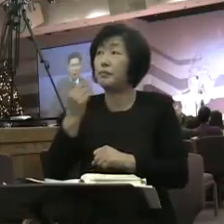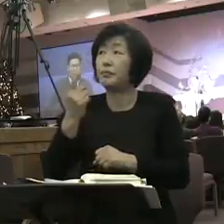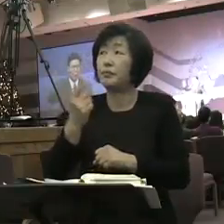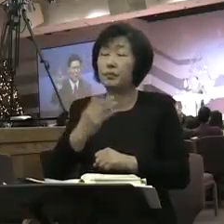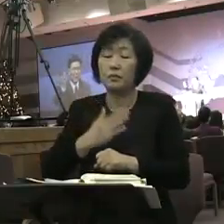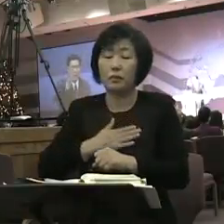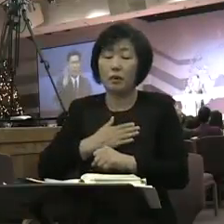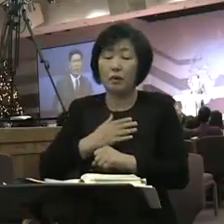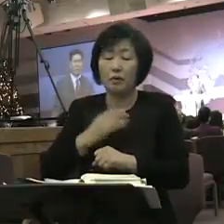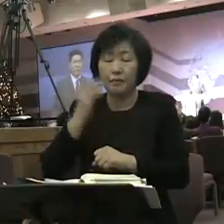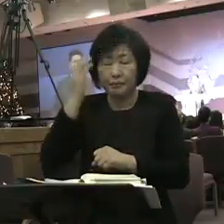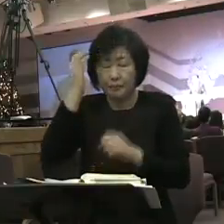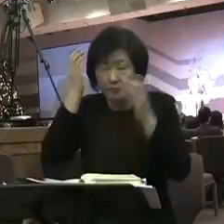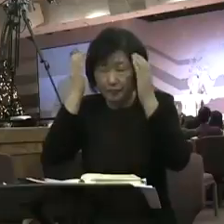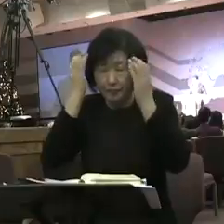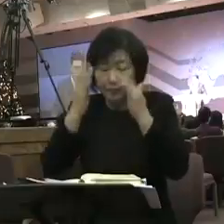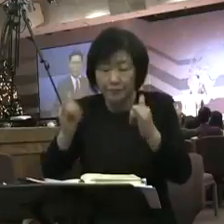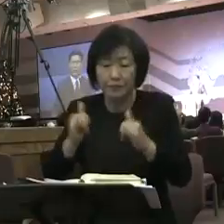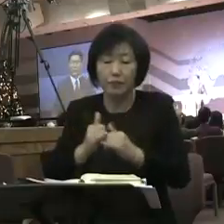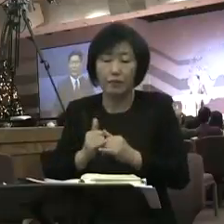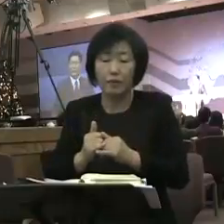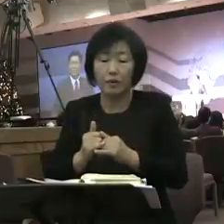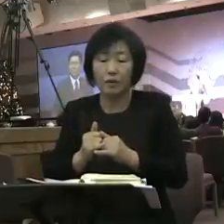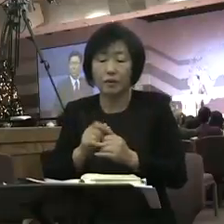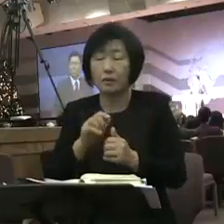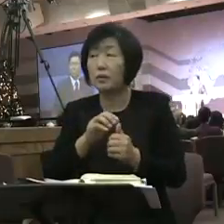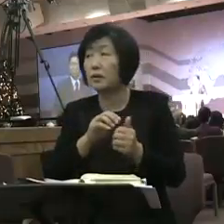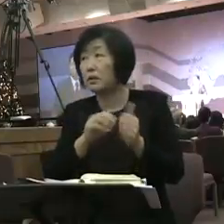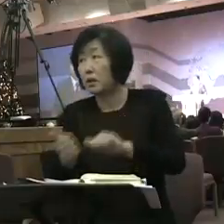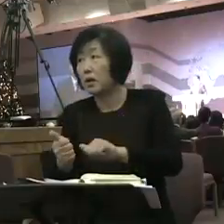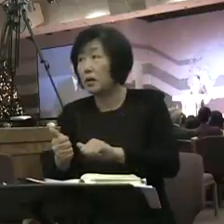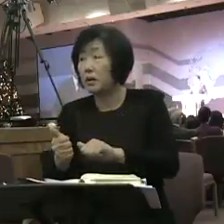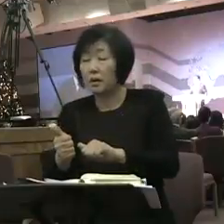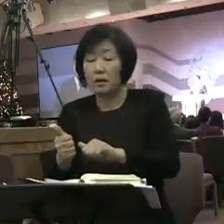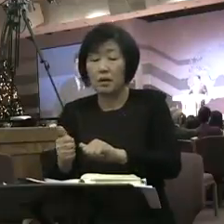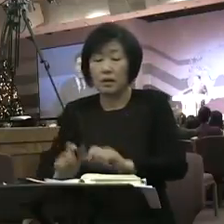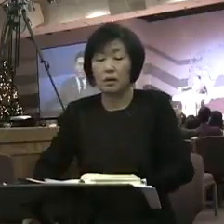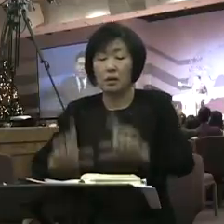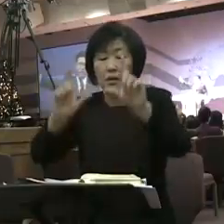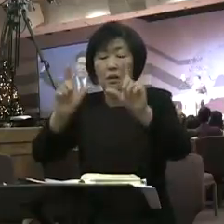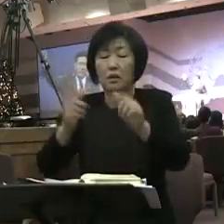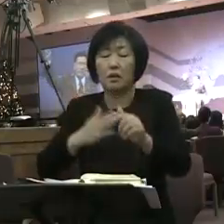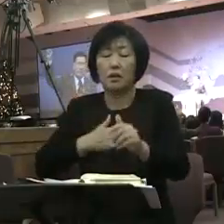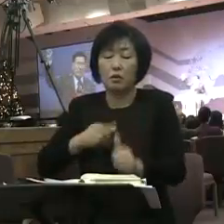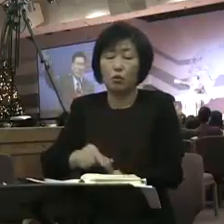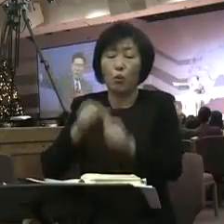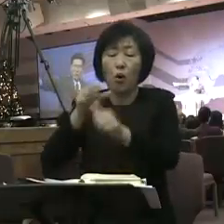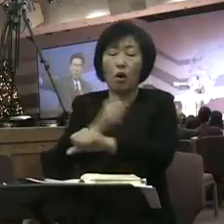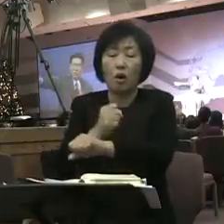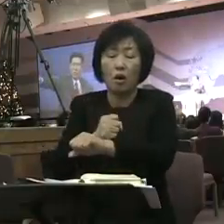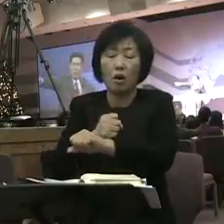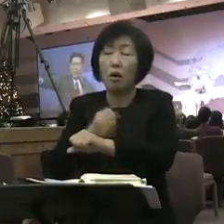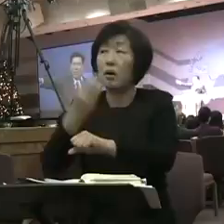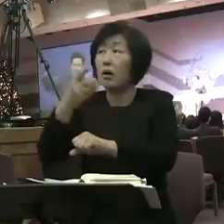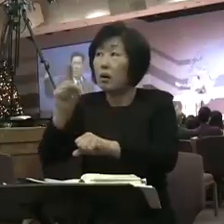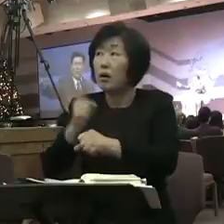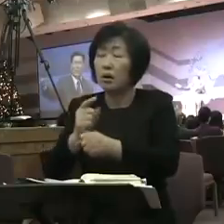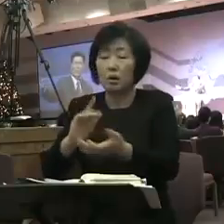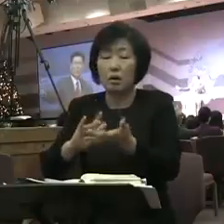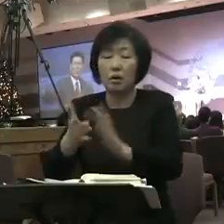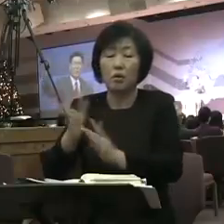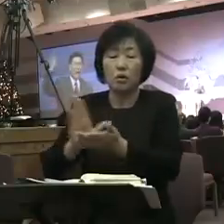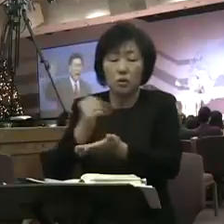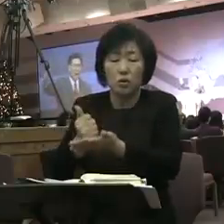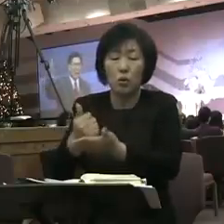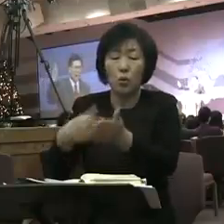공고한 사람이라 누가 나를 이 죄와 사망의 몸에서 구원하랴. 그러나 예수 그리스도로 인하여